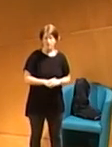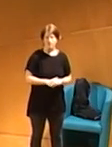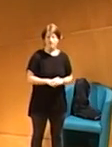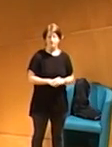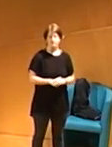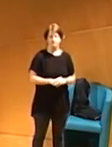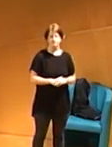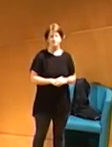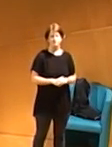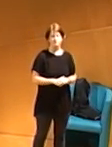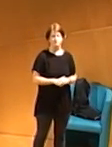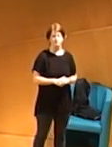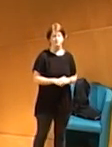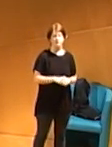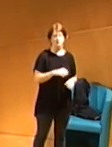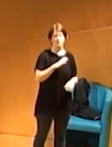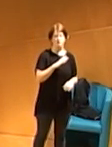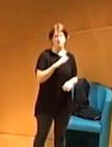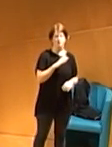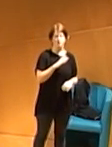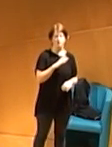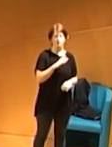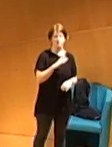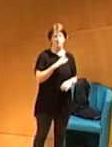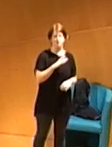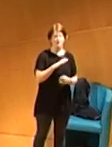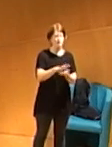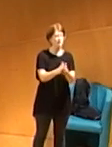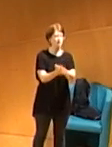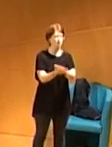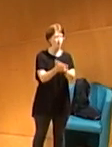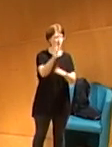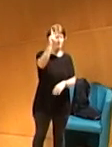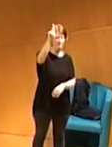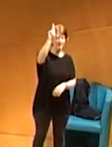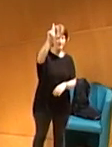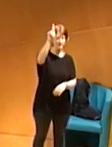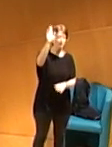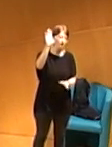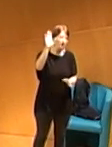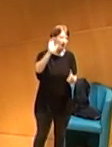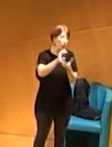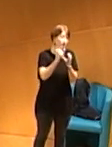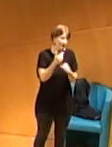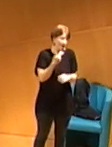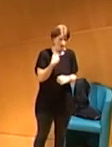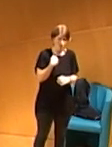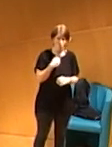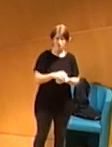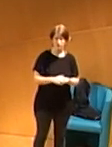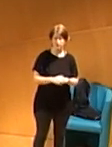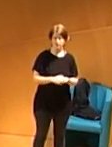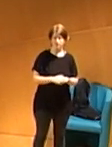J'avais vu, il y avait une association, mais alors, ils habitent sur Paris, et donc c'est un peu plus compliqué pour moi. Il y a